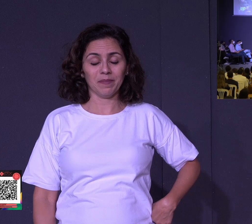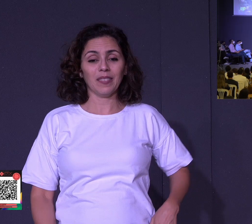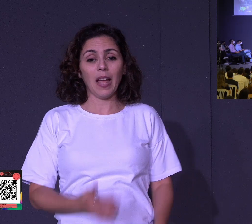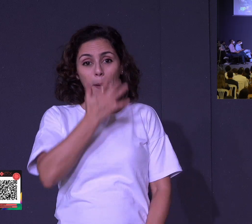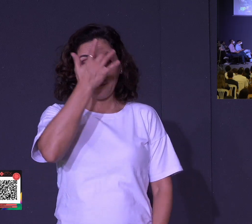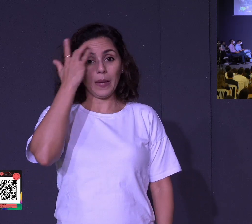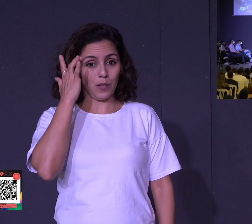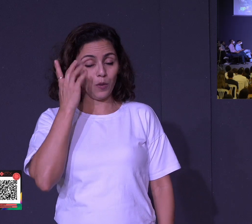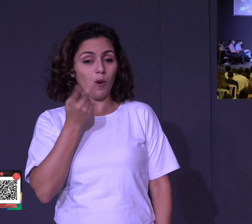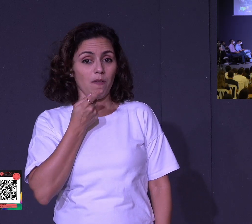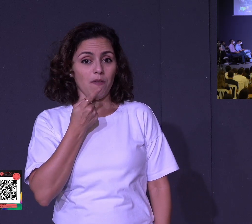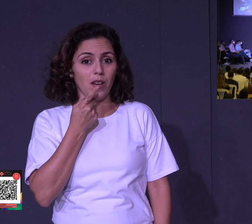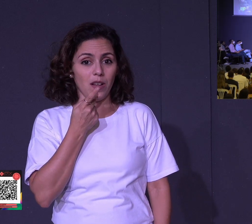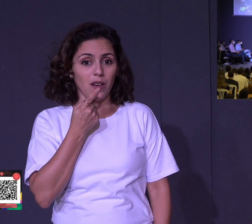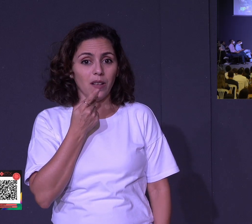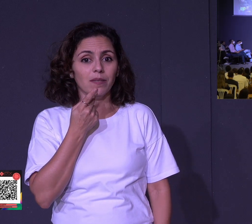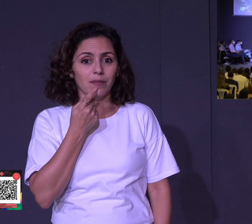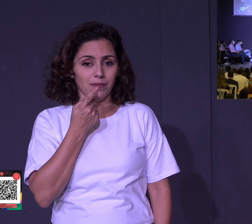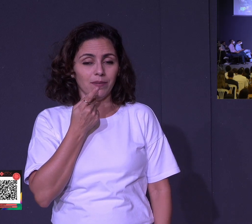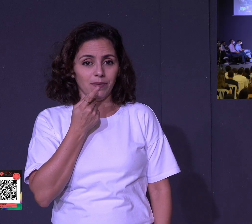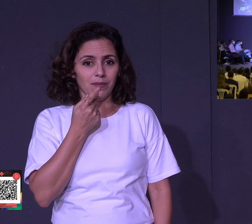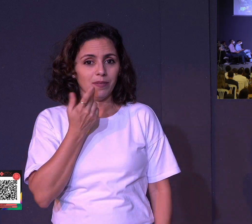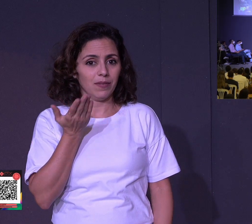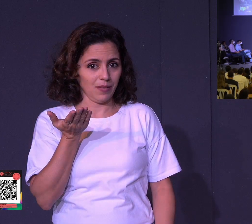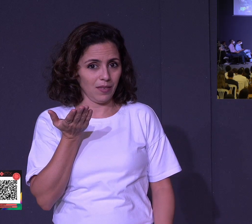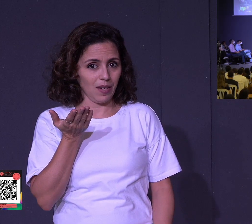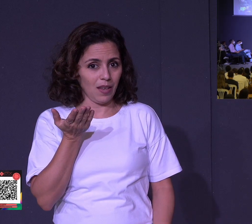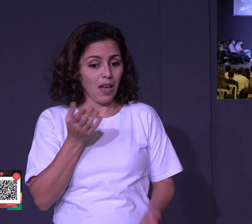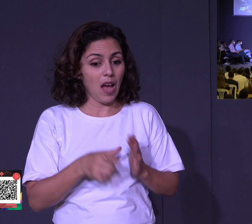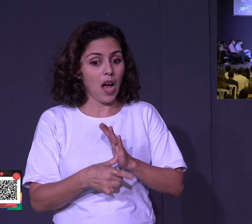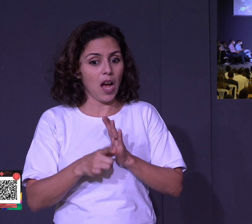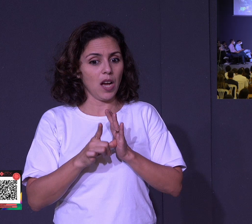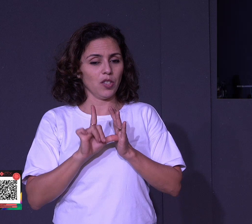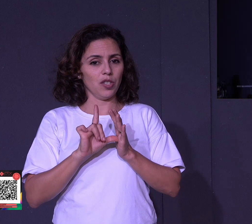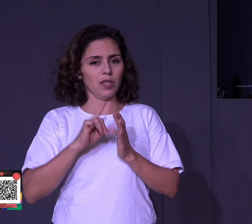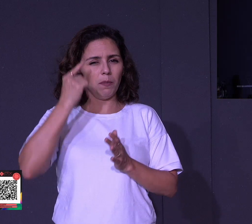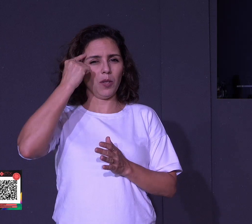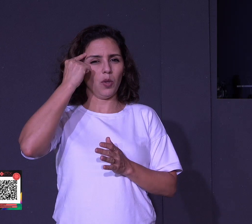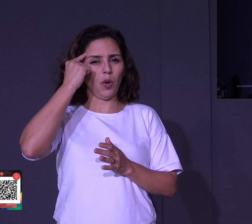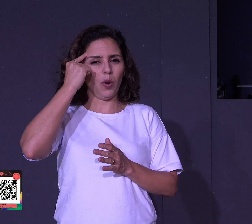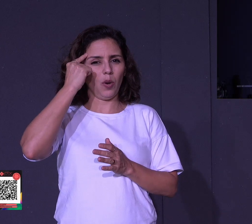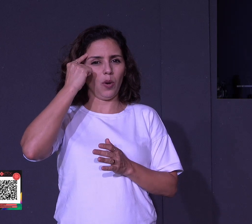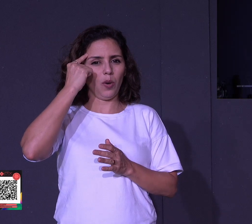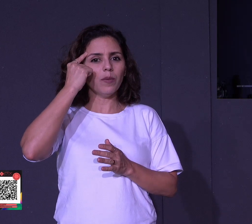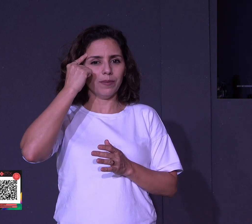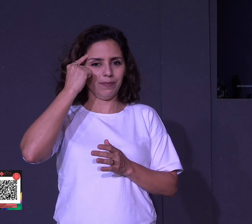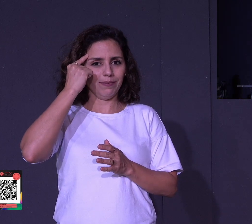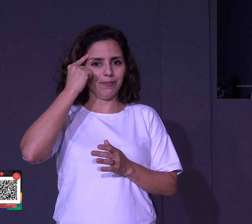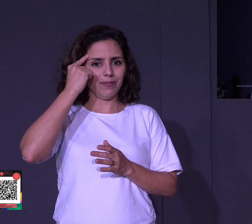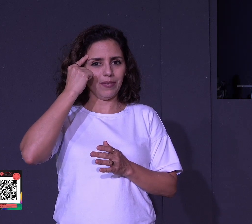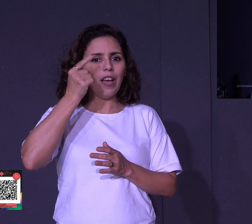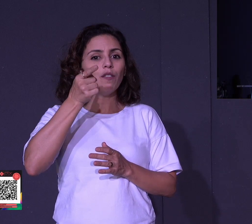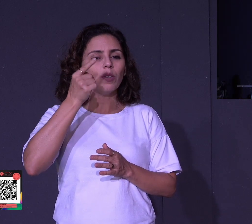do pensamento foi liberado, será que ele voou como um corvo para pousar sobre carcaças?